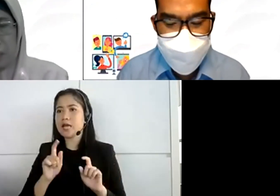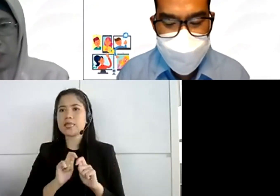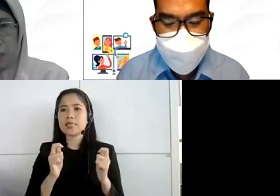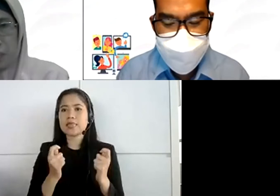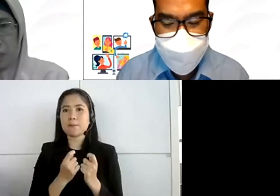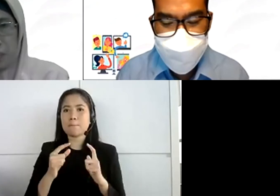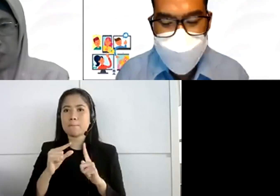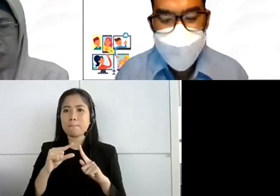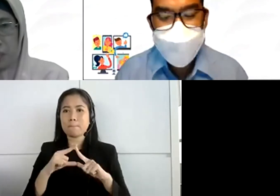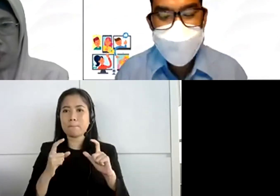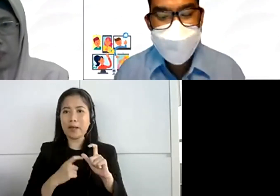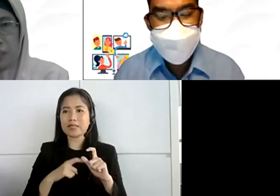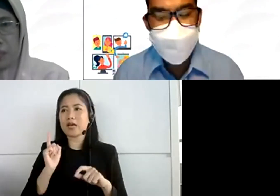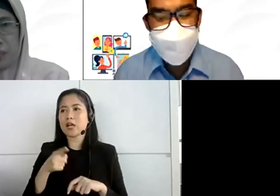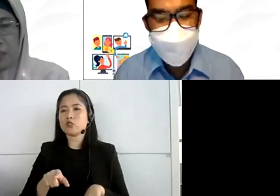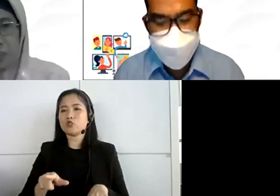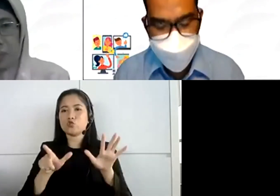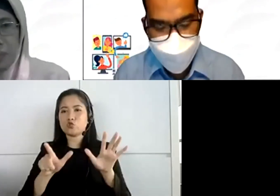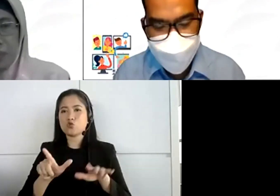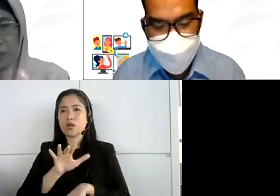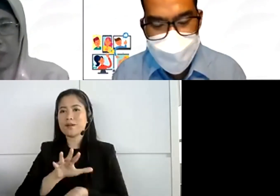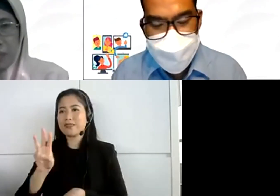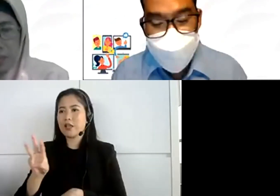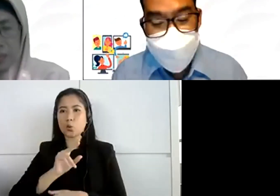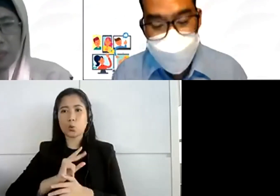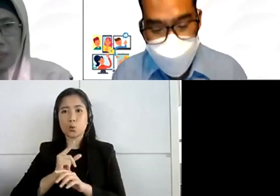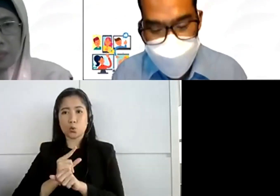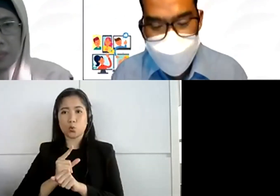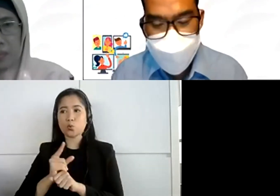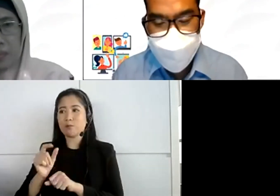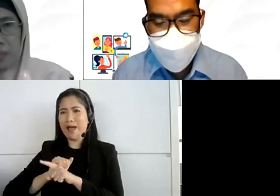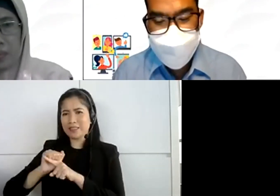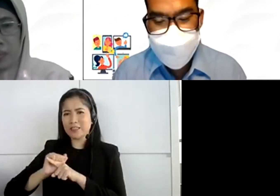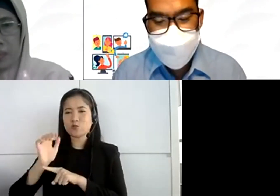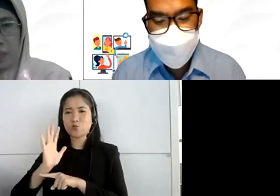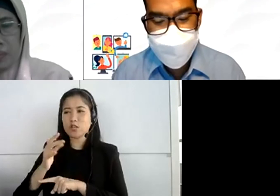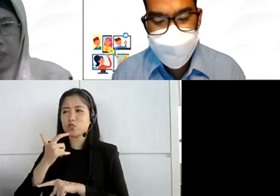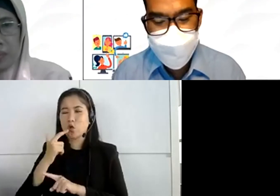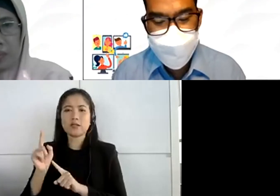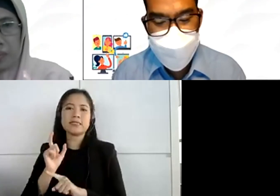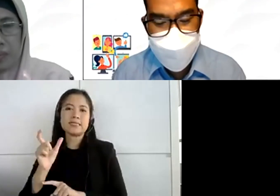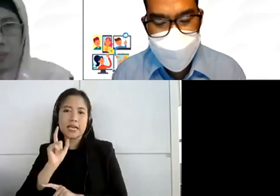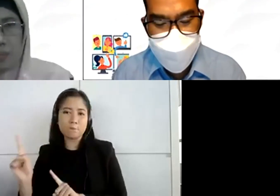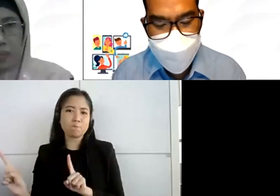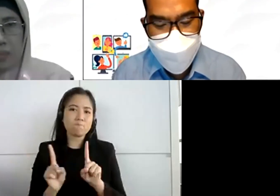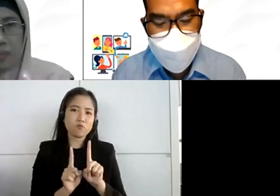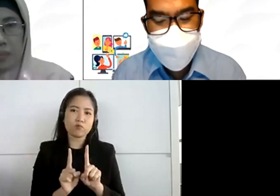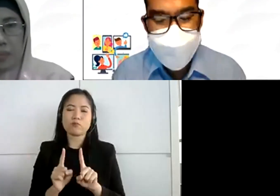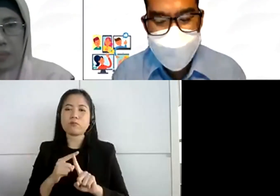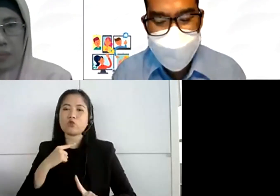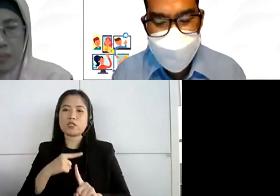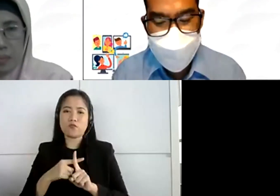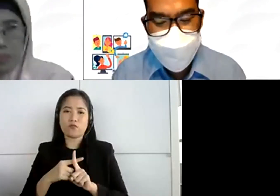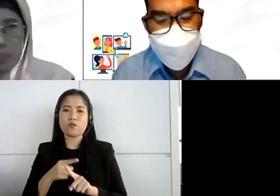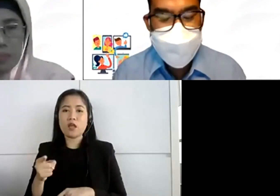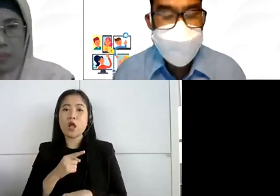753 guru yang dilatih tentang pendekatan disiplin positif. Selain itu, sebenarnya para calon guru juga akan paham akan